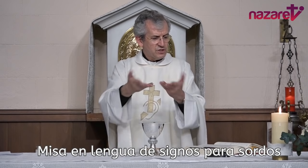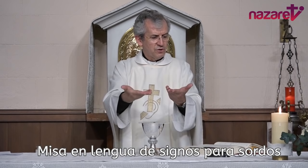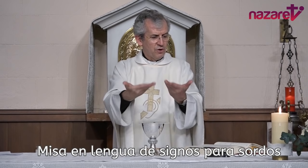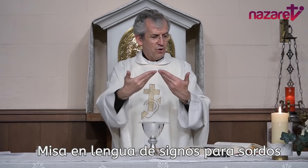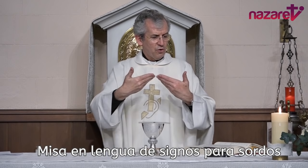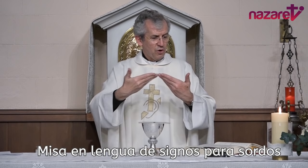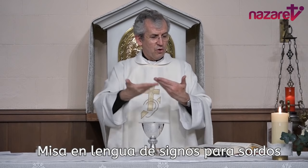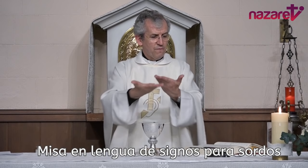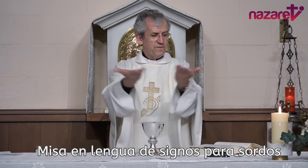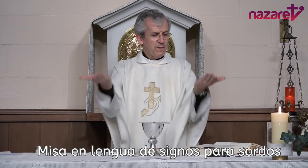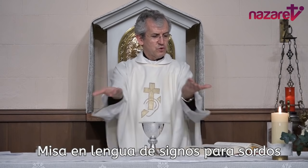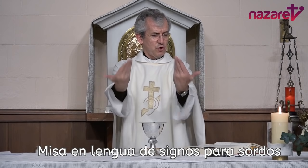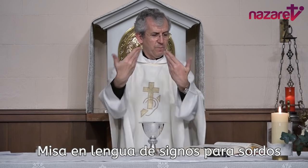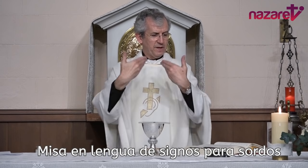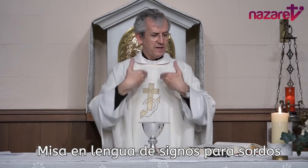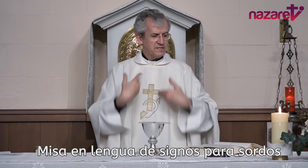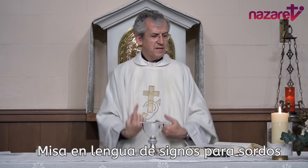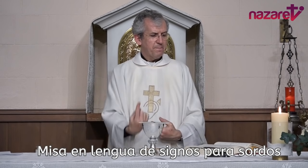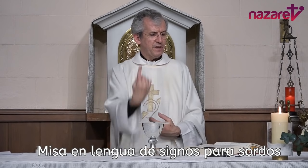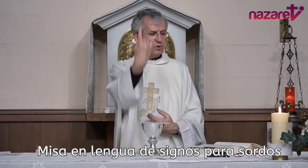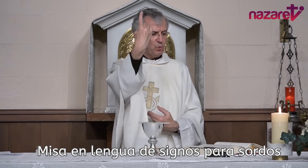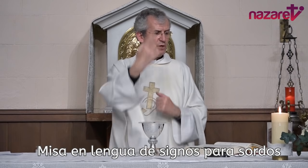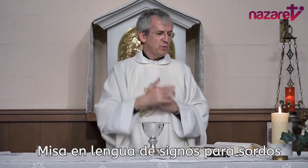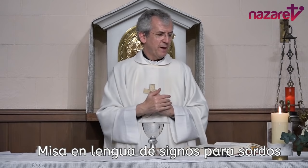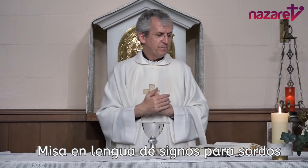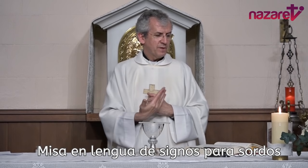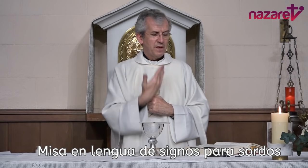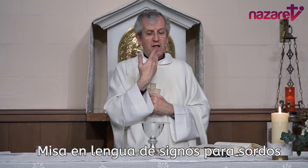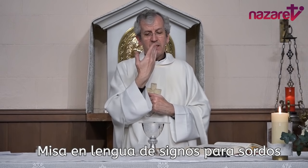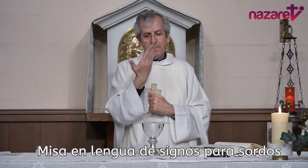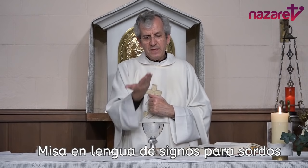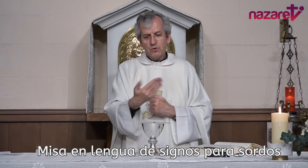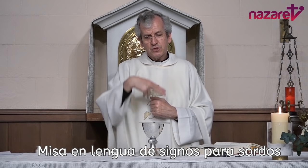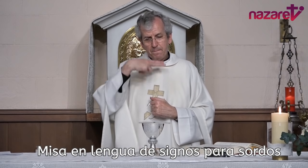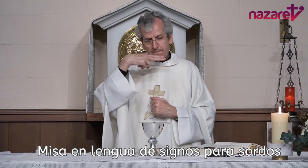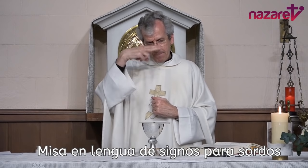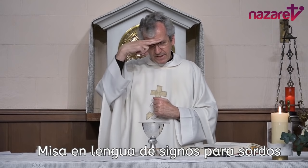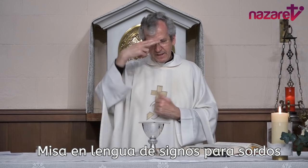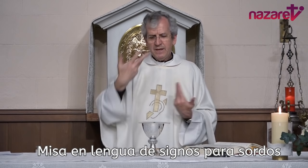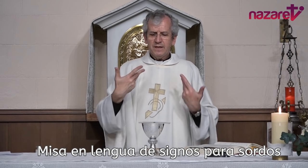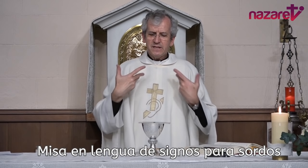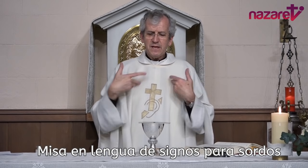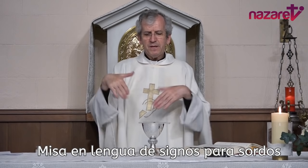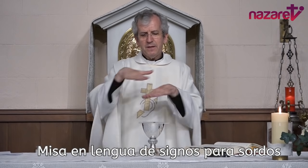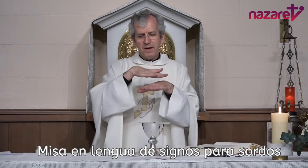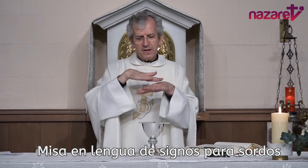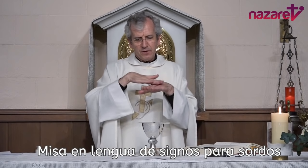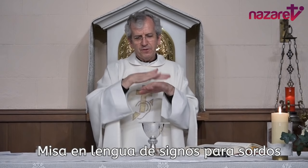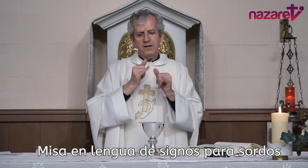intercesión confiamos obtener siempre tu ayuda. Te pedimos, Padre, que esta víctima de